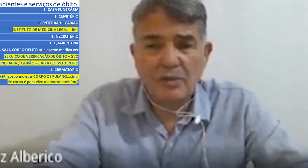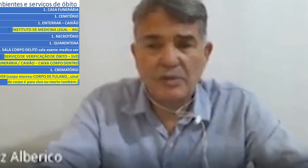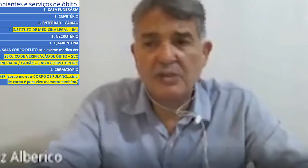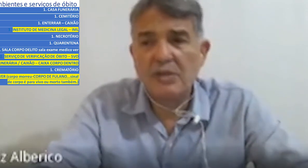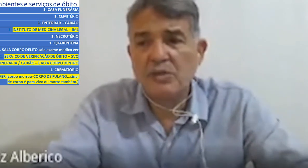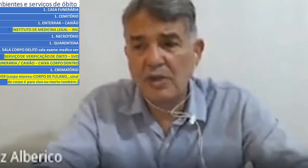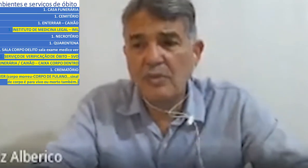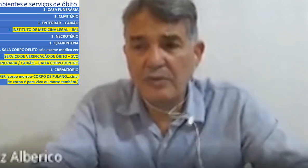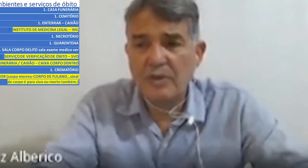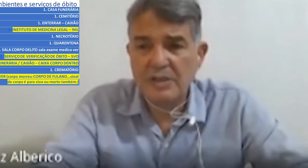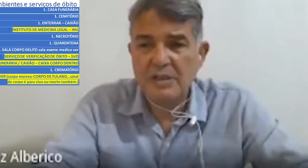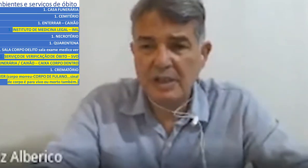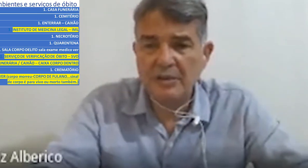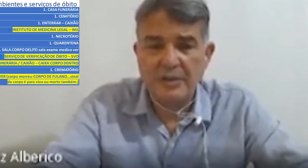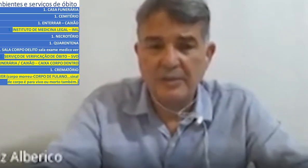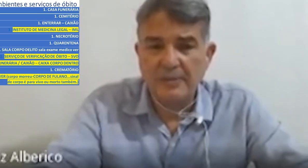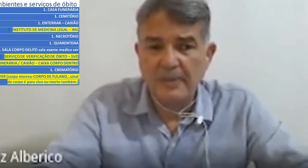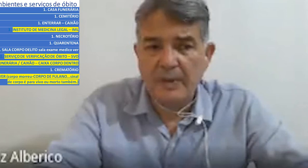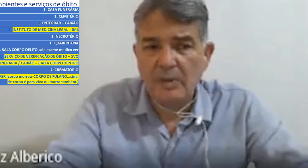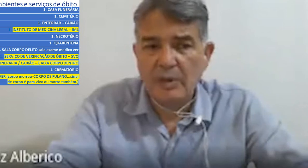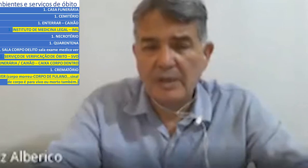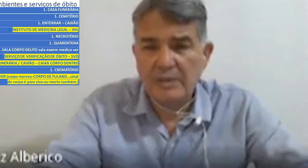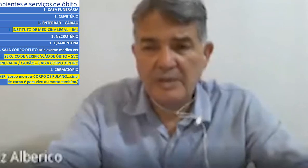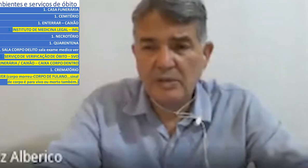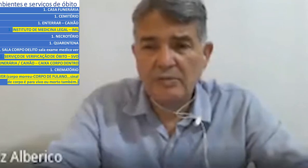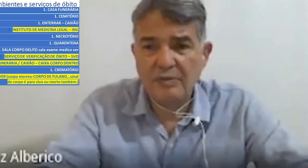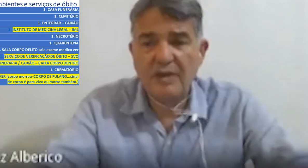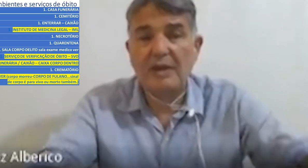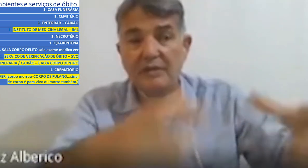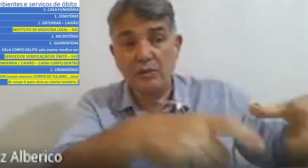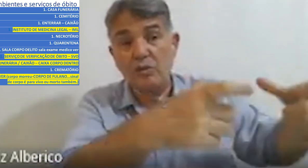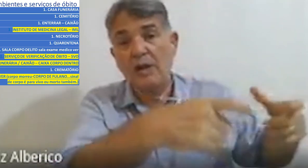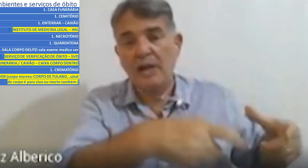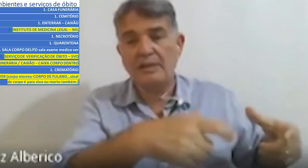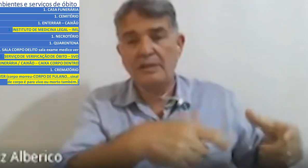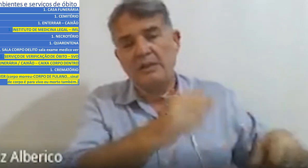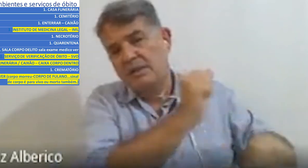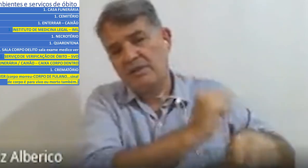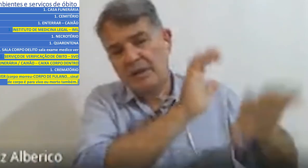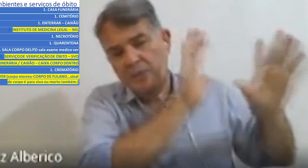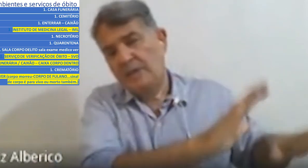14 dias, o tempo que for necessário. Então, a quarentena vai ficar lá, vai ser o lugar que vai ficar esperando